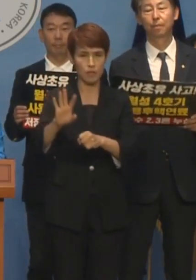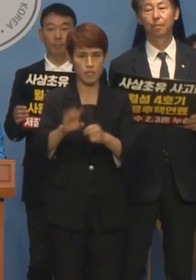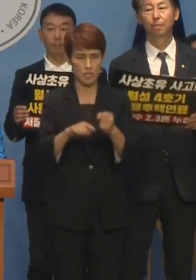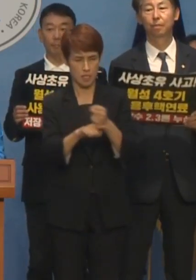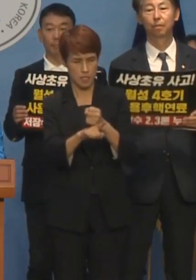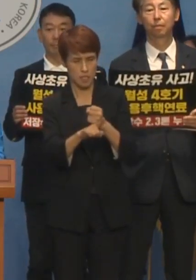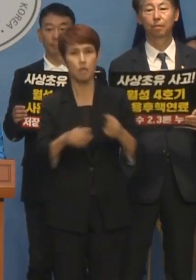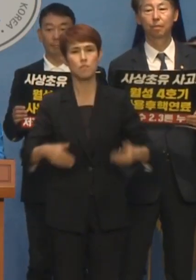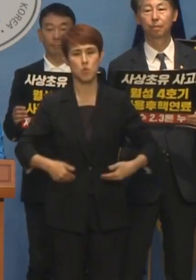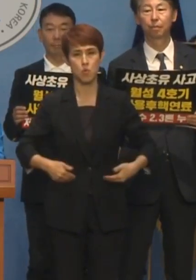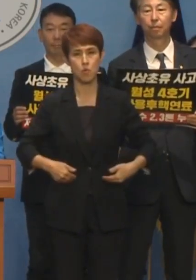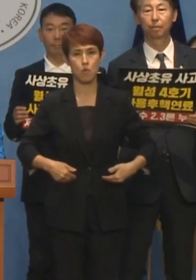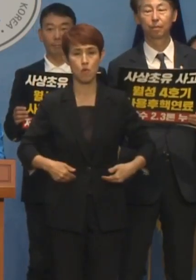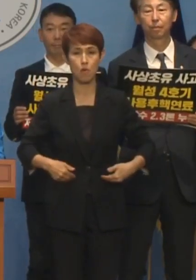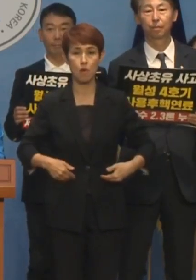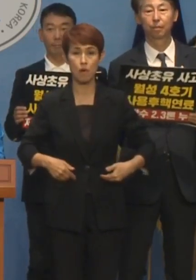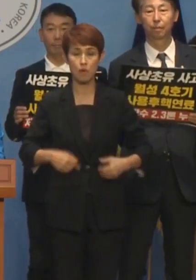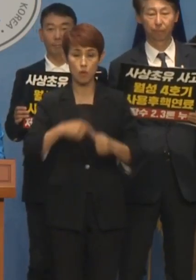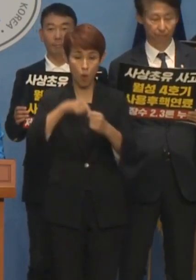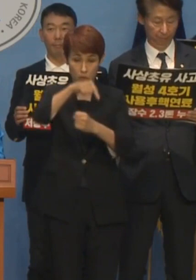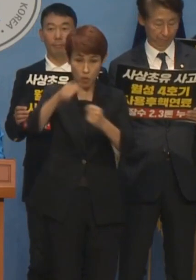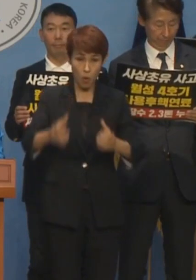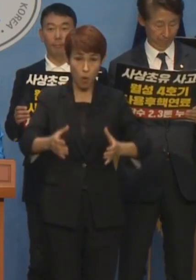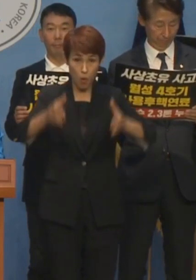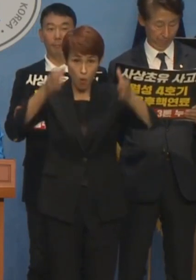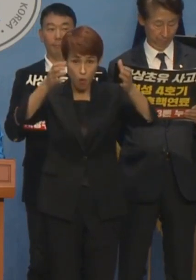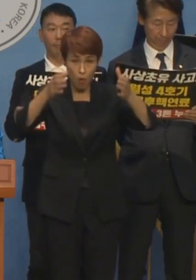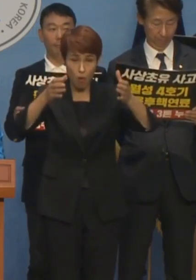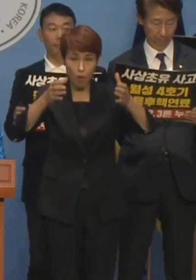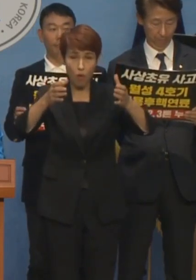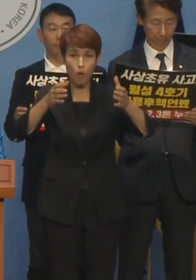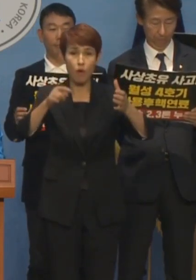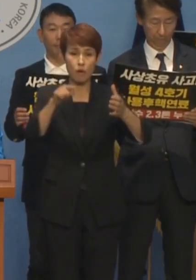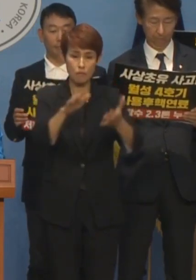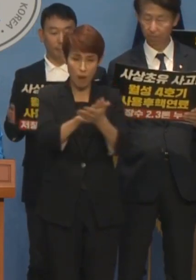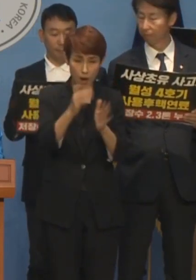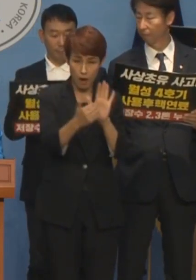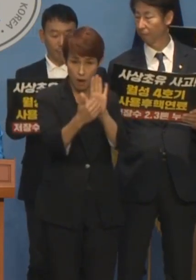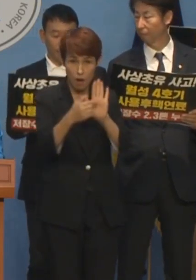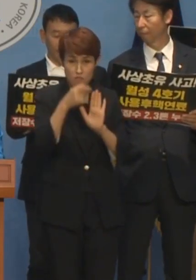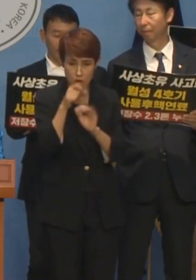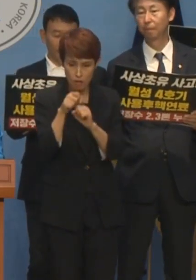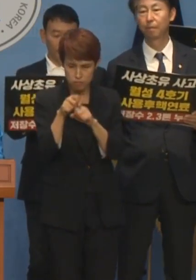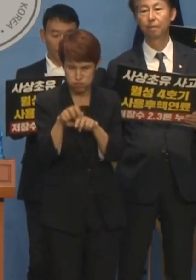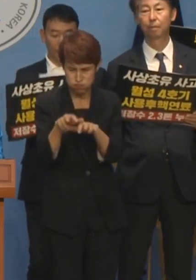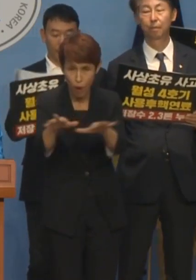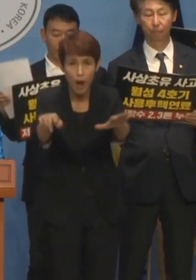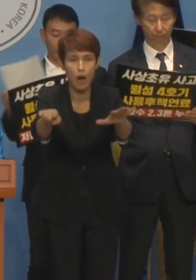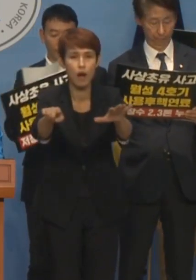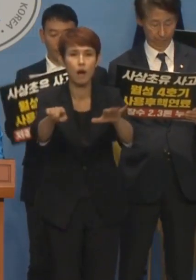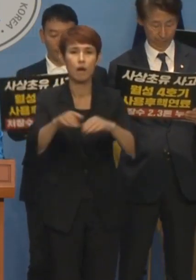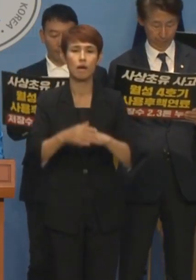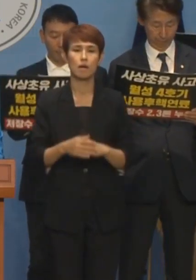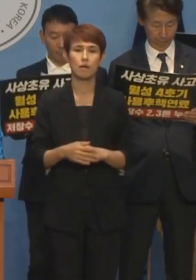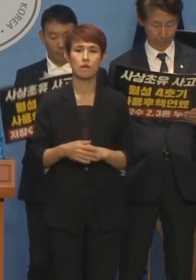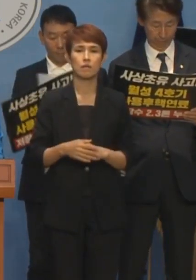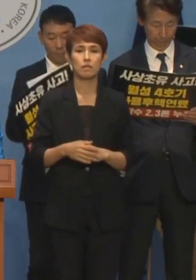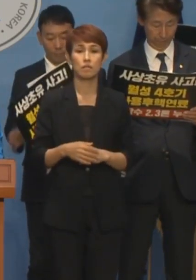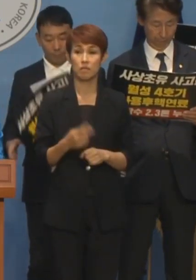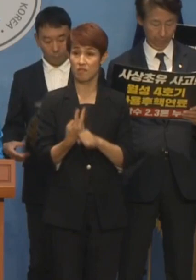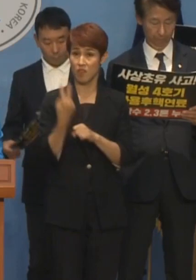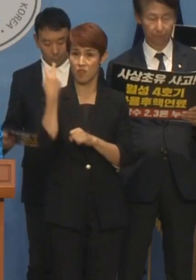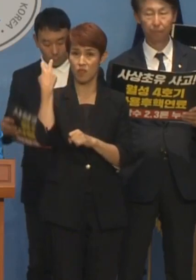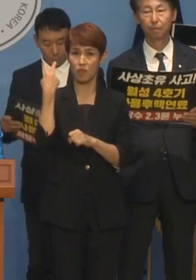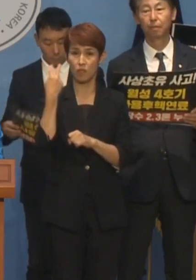합니다. 월성원전에서 방사능 오염수의 누출 사고가 또 일어났습니다. 지난 2020년 한 제보자에